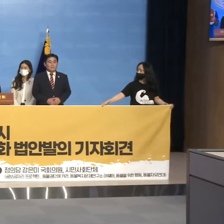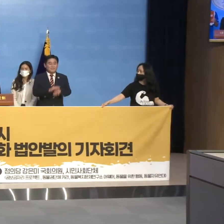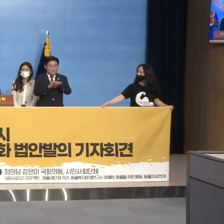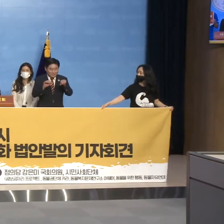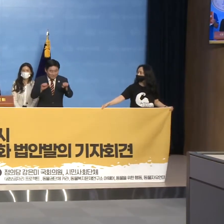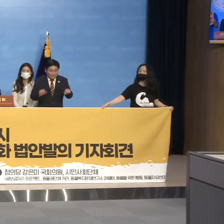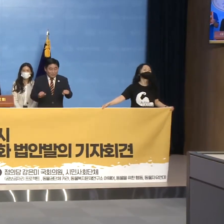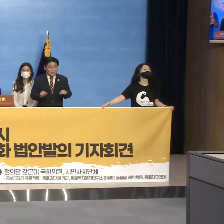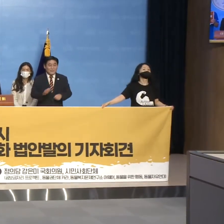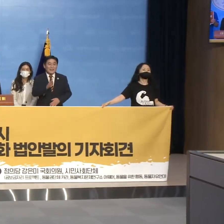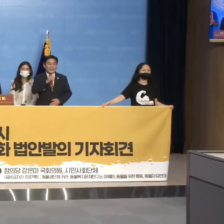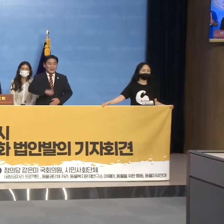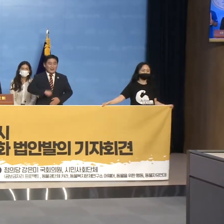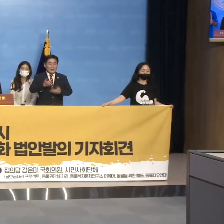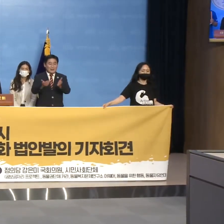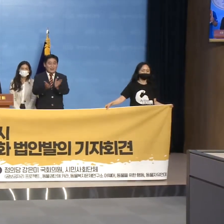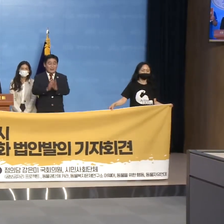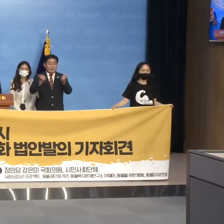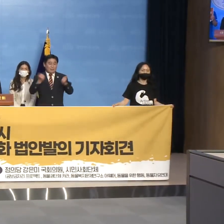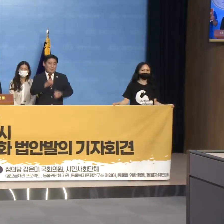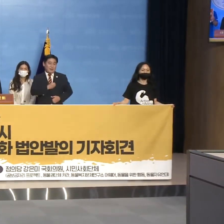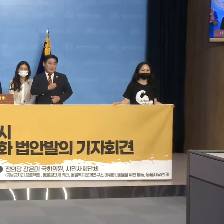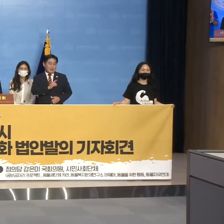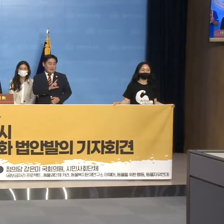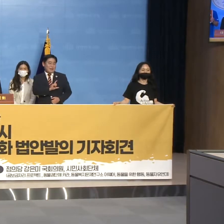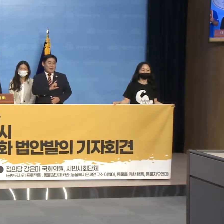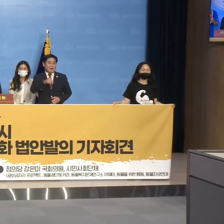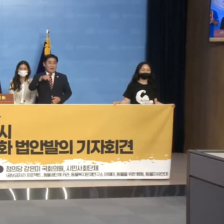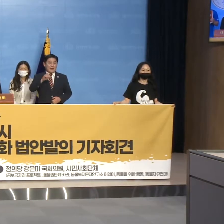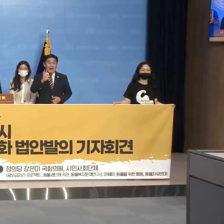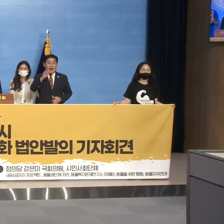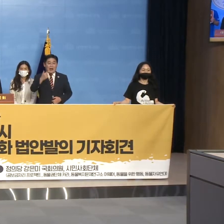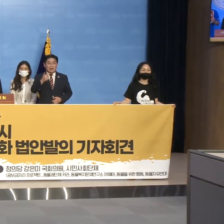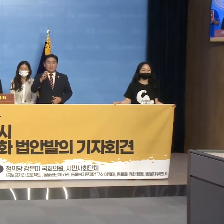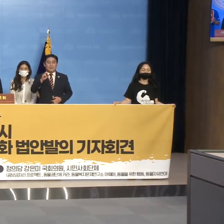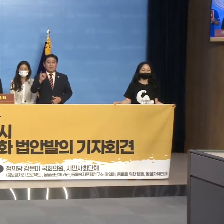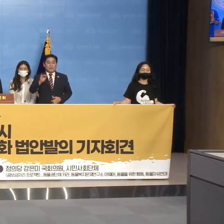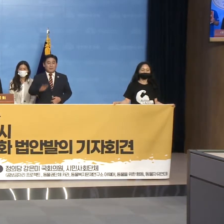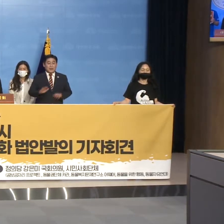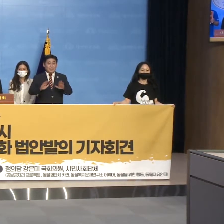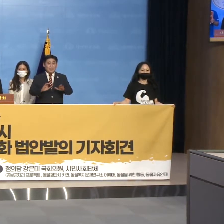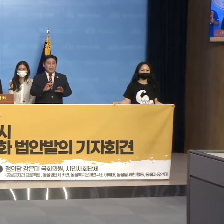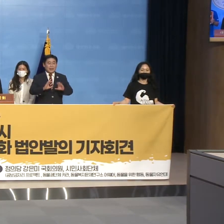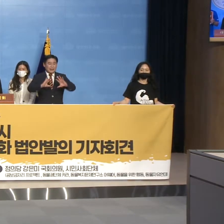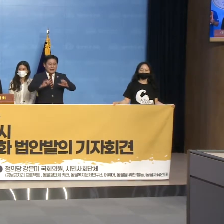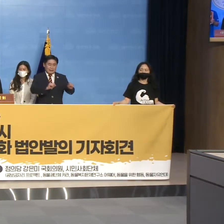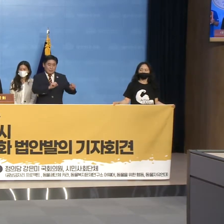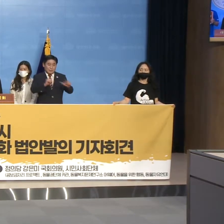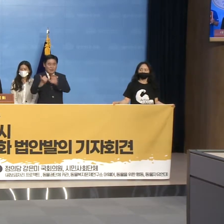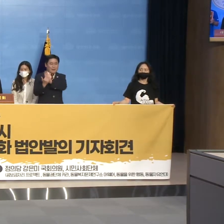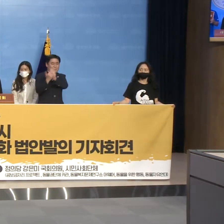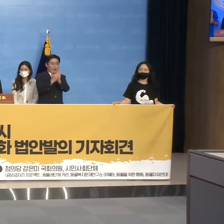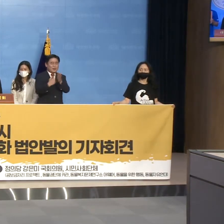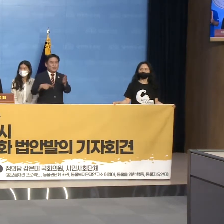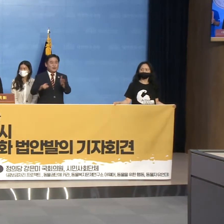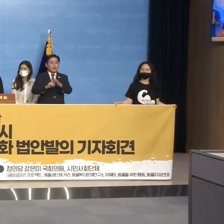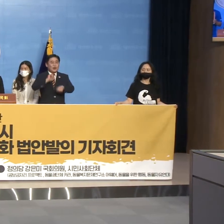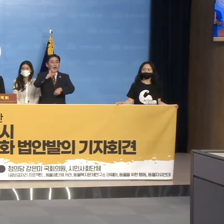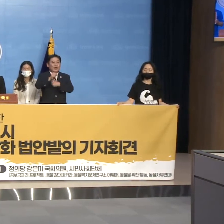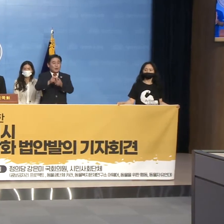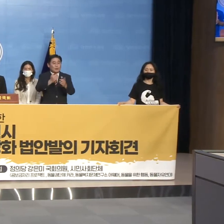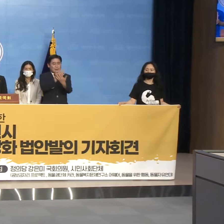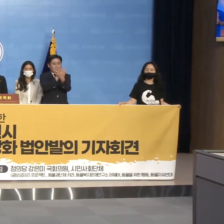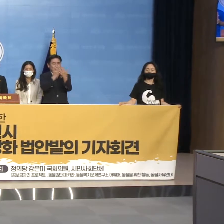네, 안녕하세요. 정의당 국회의원 강은미입니다. 지금부터 팬데믹 방지를 위한 야생동물 전시